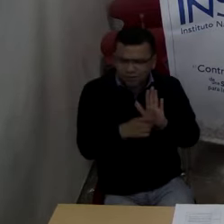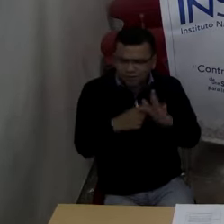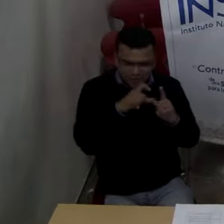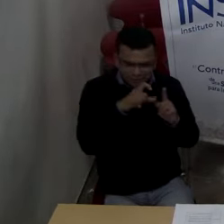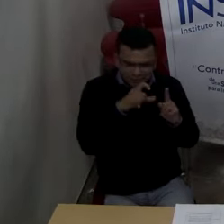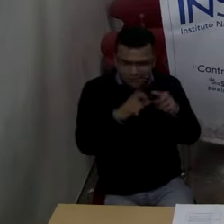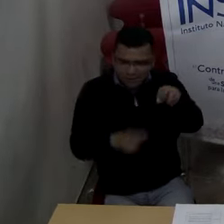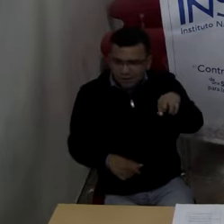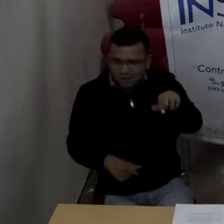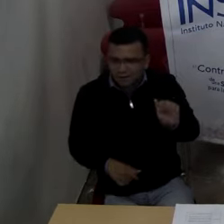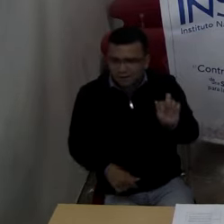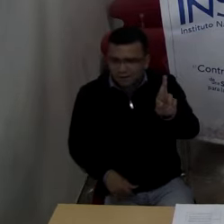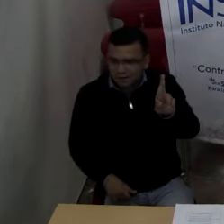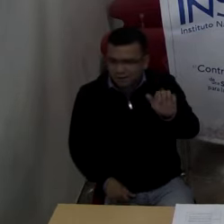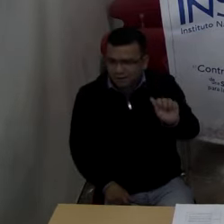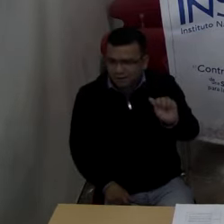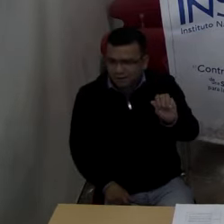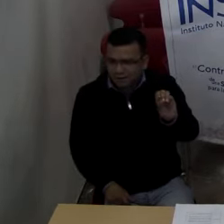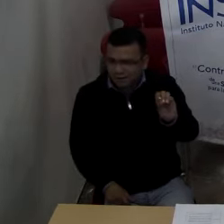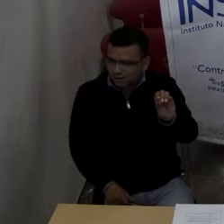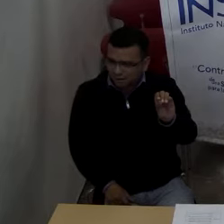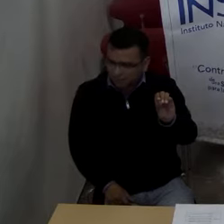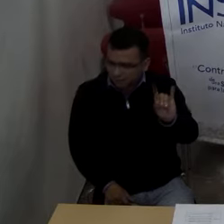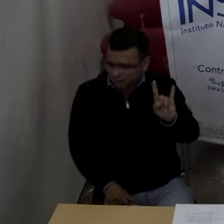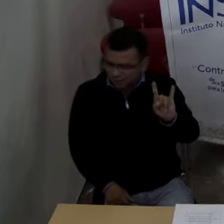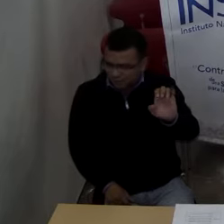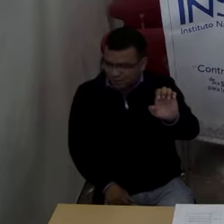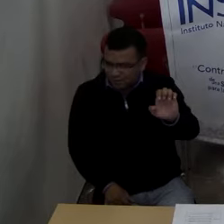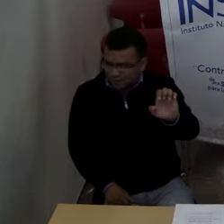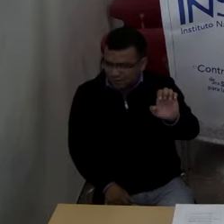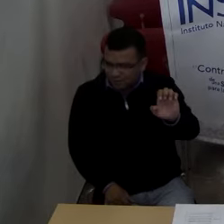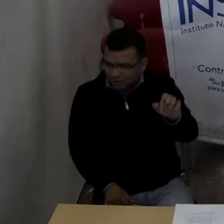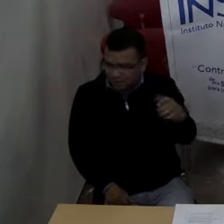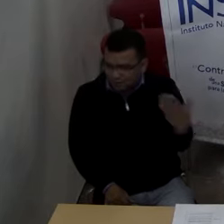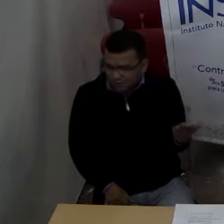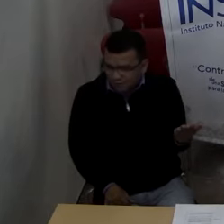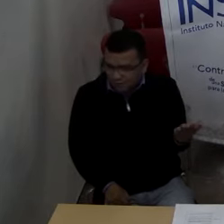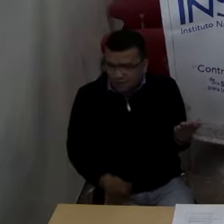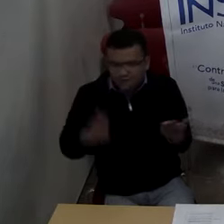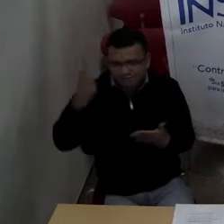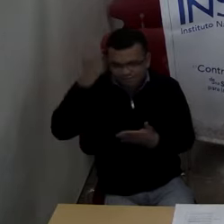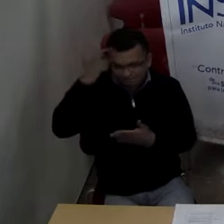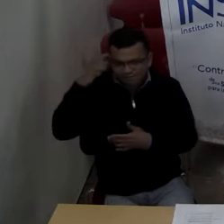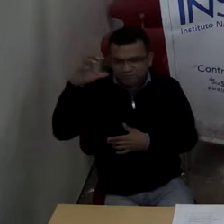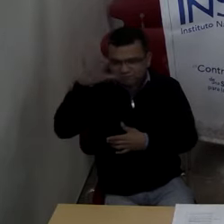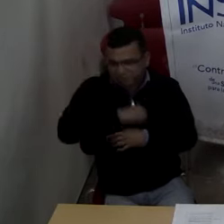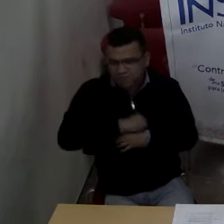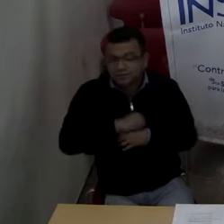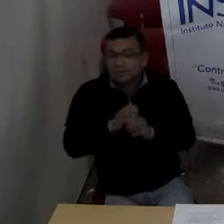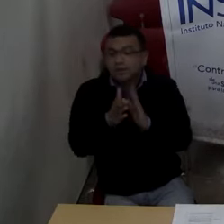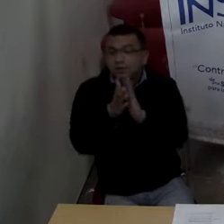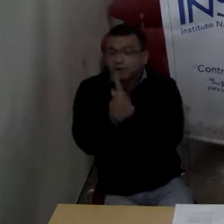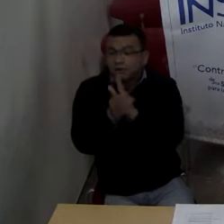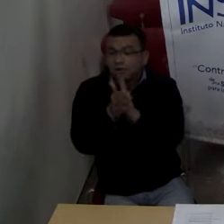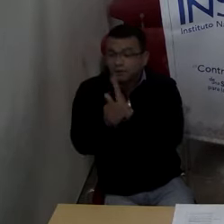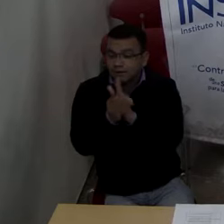Entre estas habilidades auditivas también encontramos la separación auditiva en ruido,